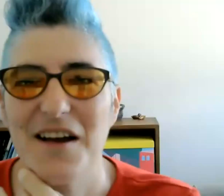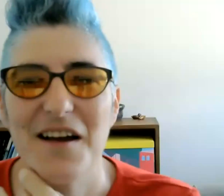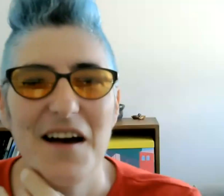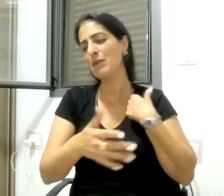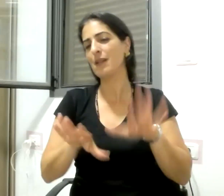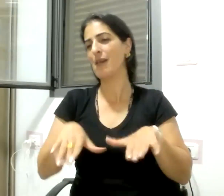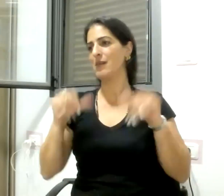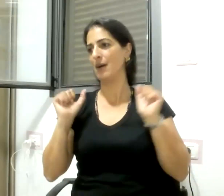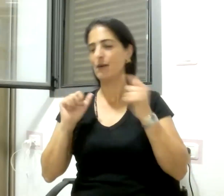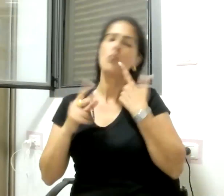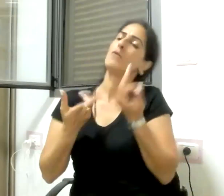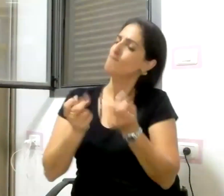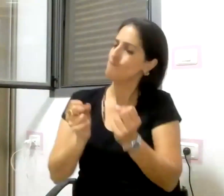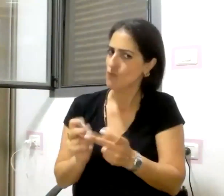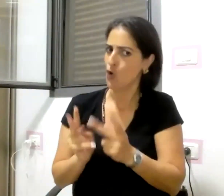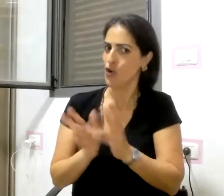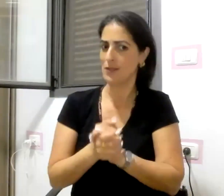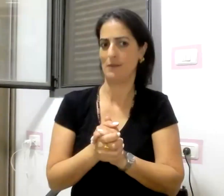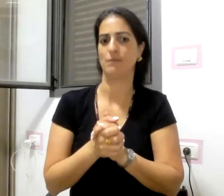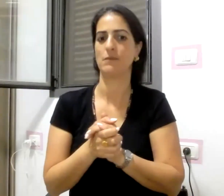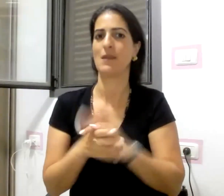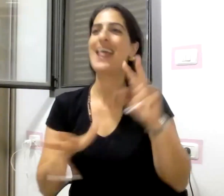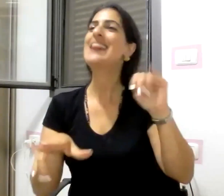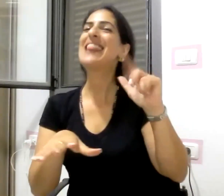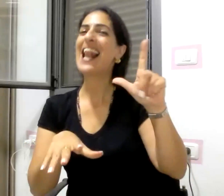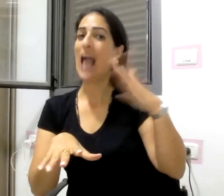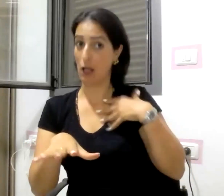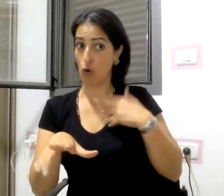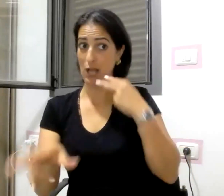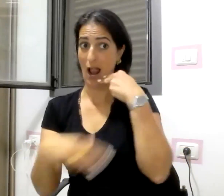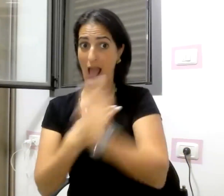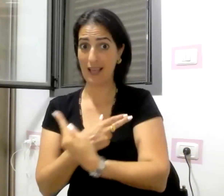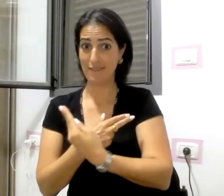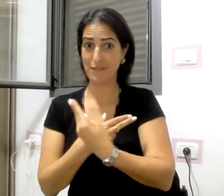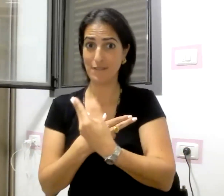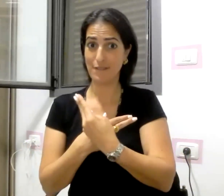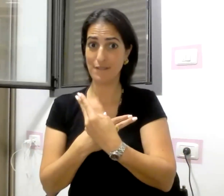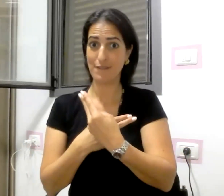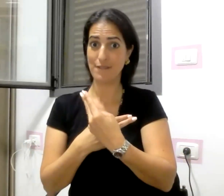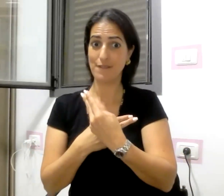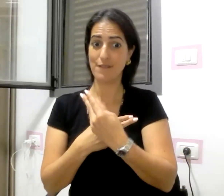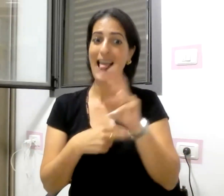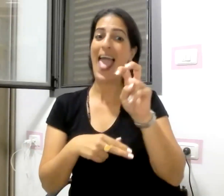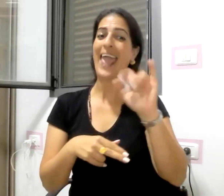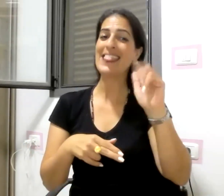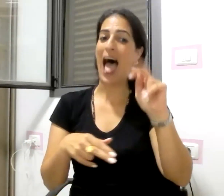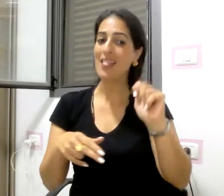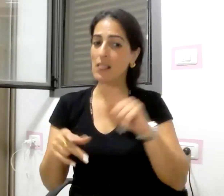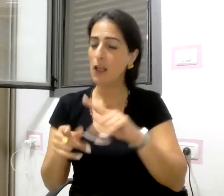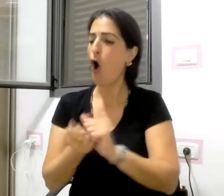אוקיי נילי את רוצה להגיב את או שאני אגיב הזמנת להגיב כן